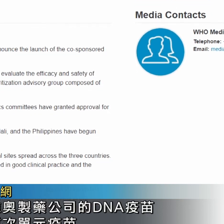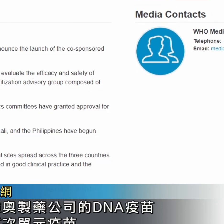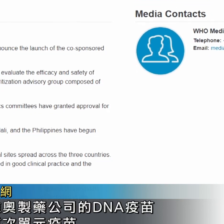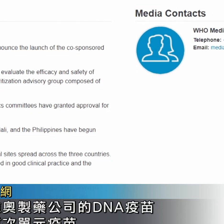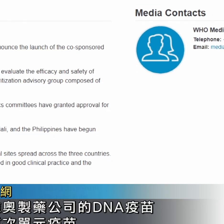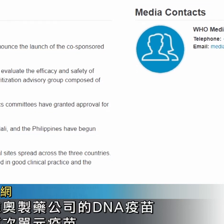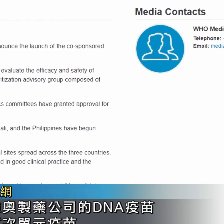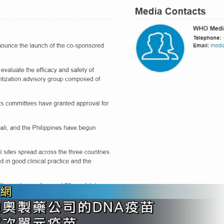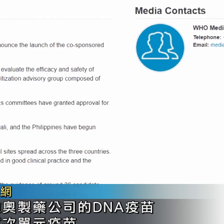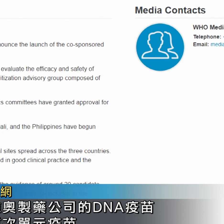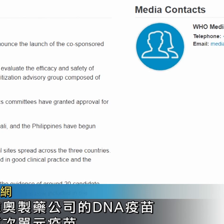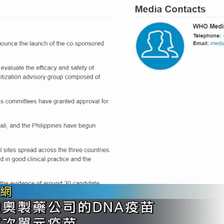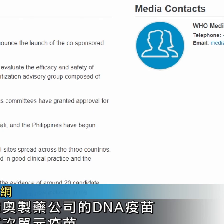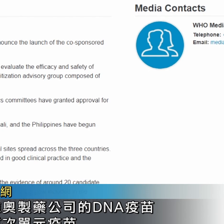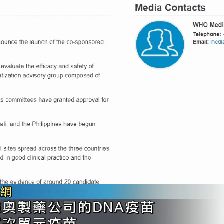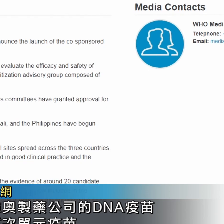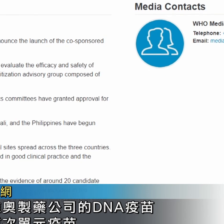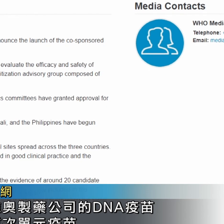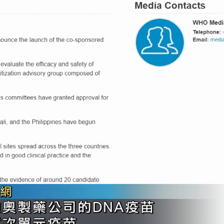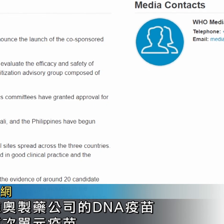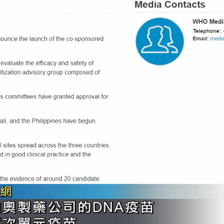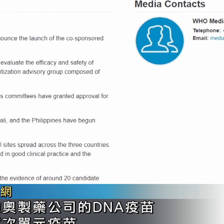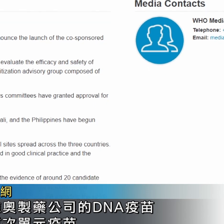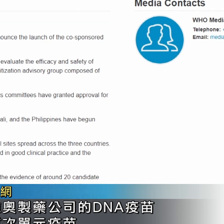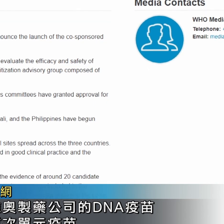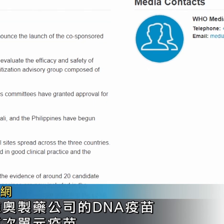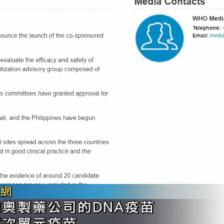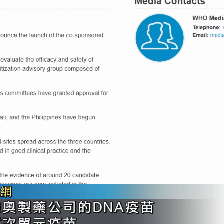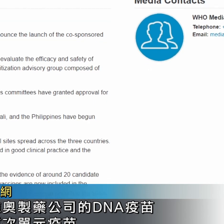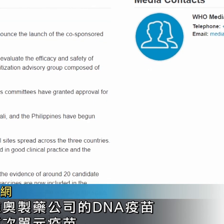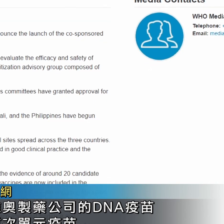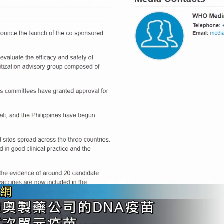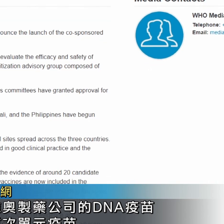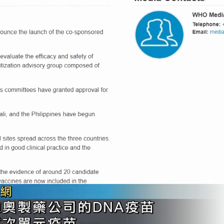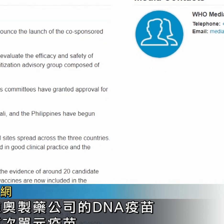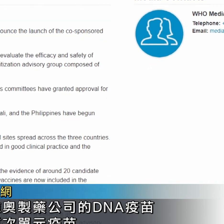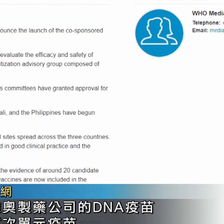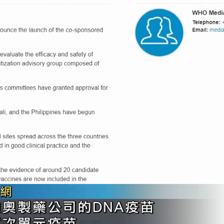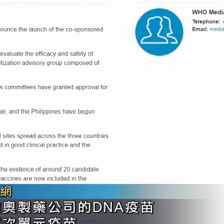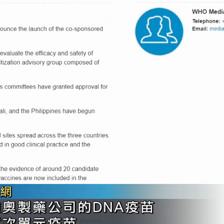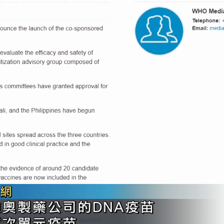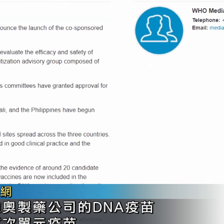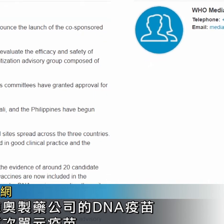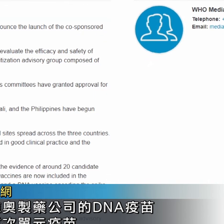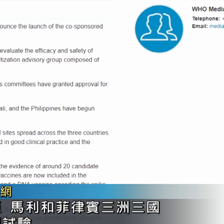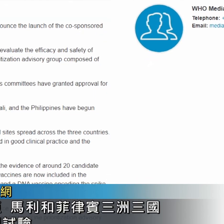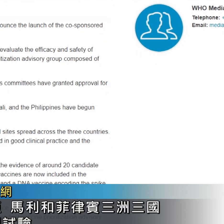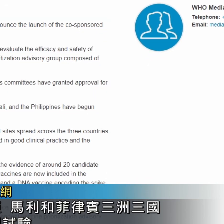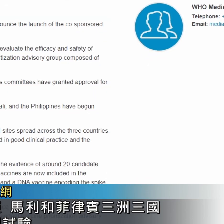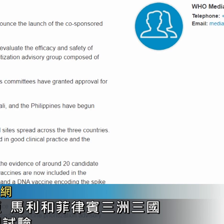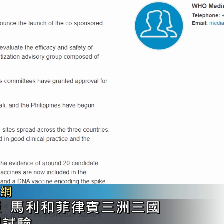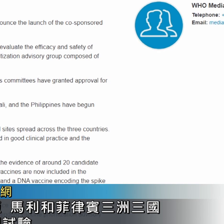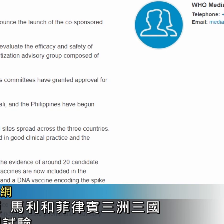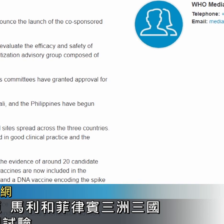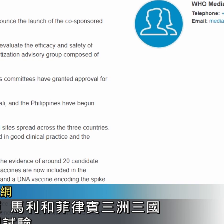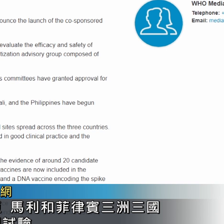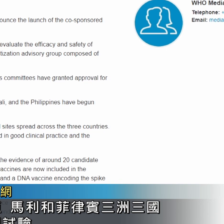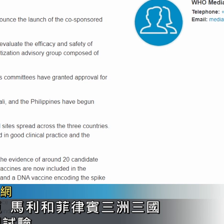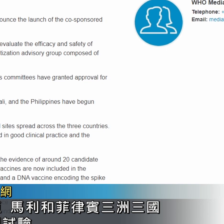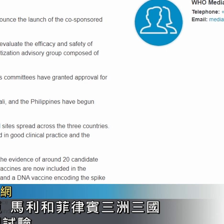包括美国伊诺维奥制药公司的 DNA 疫苗以及高端蛋白质次单元疫苗，将会在哥伦比亚、马利和菲